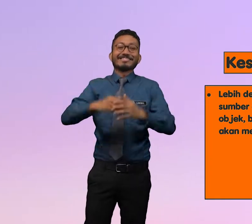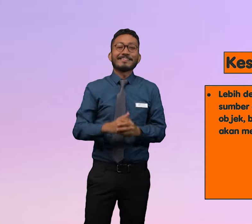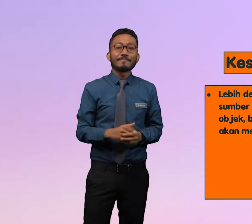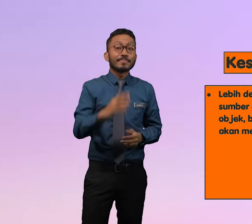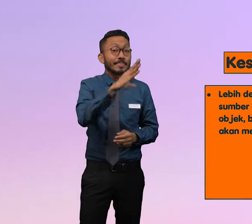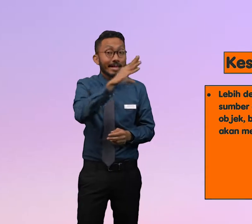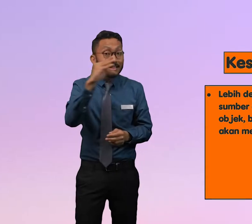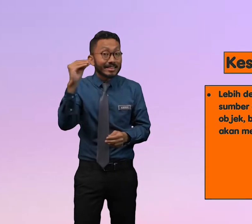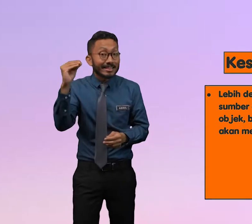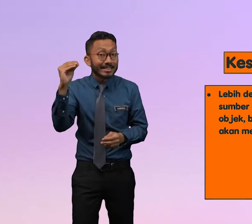dan